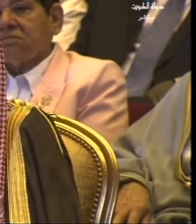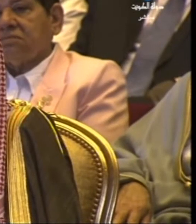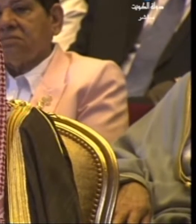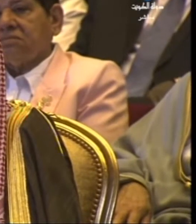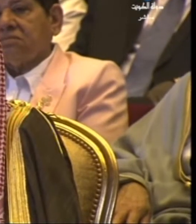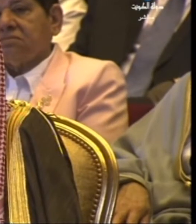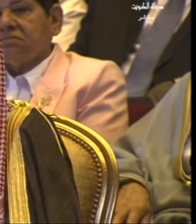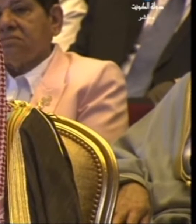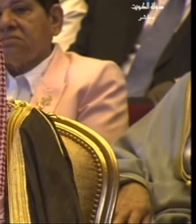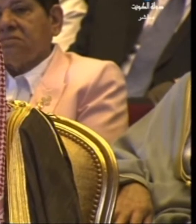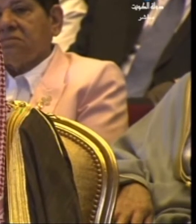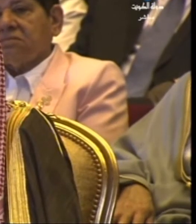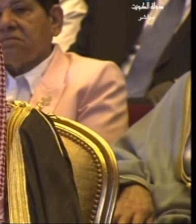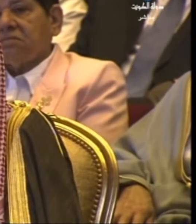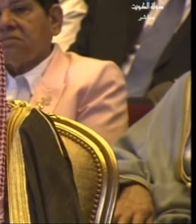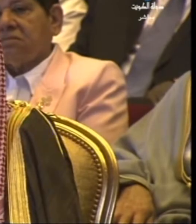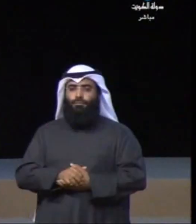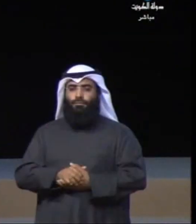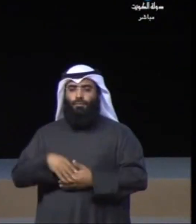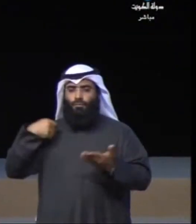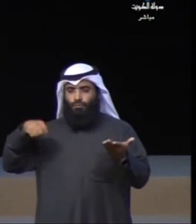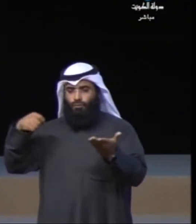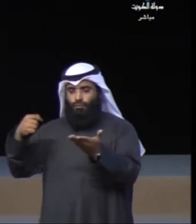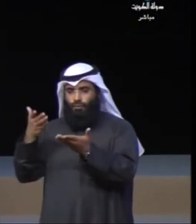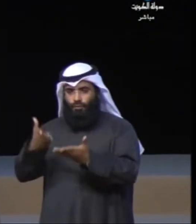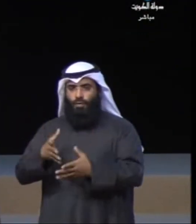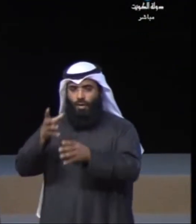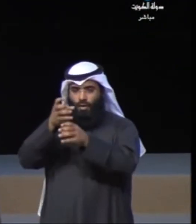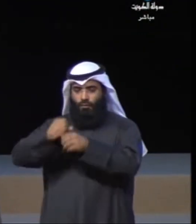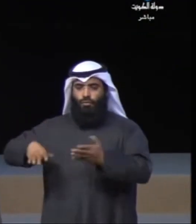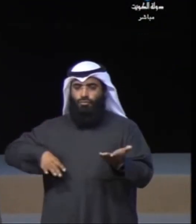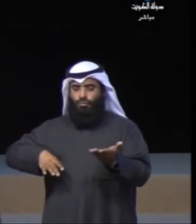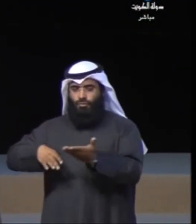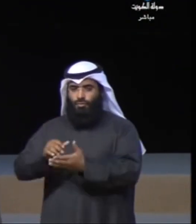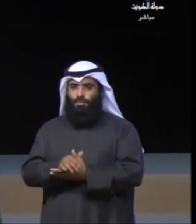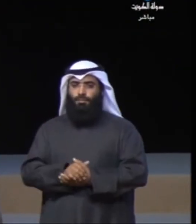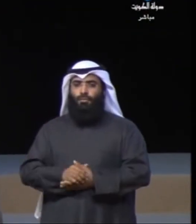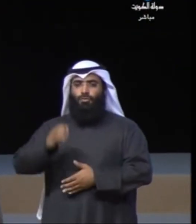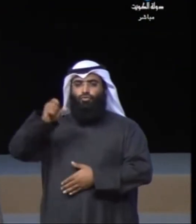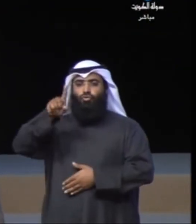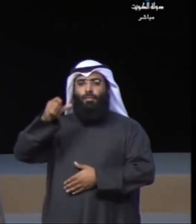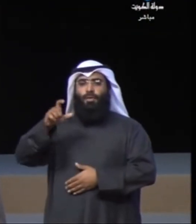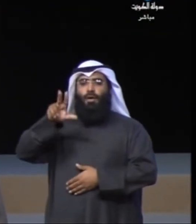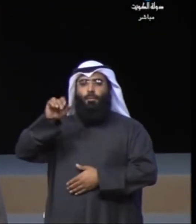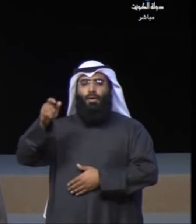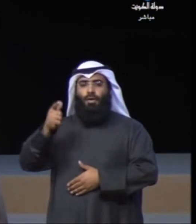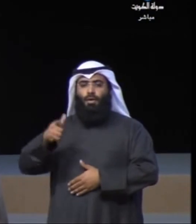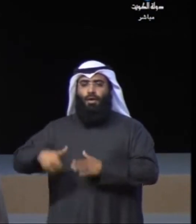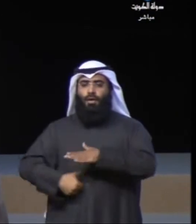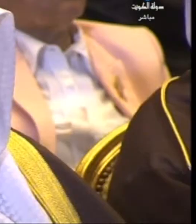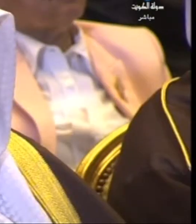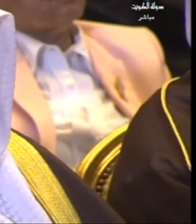الله، أصحاب السمو والمعالي الشيوخ الموقرين، سمو الشيخ جابر المبارك الحمد